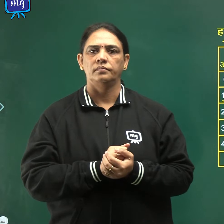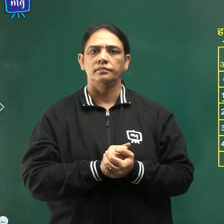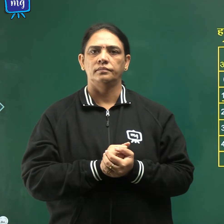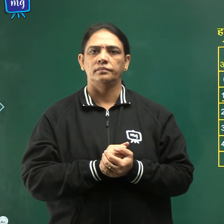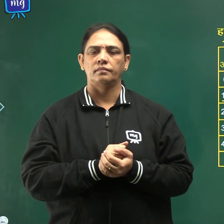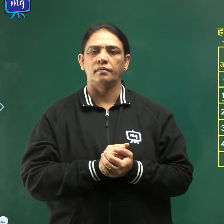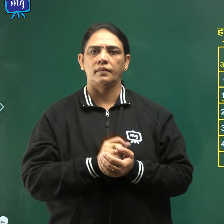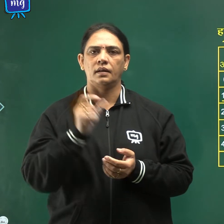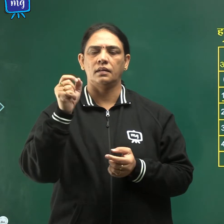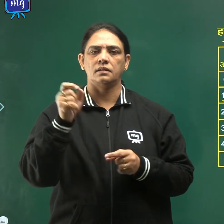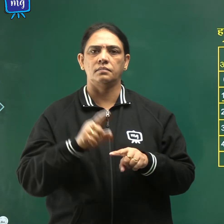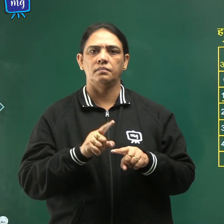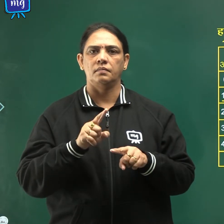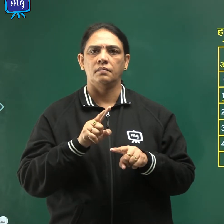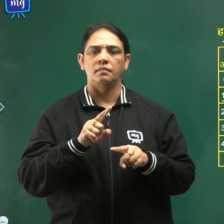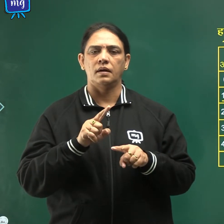10 + 20